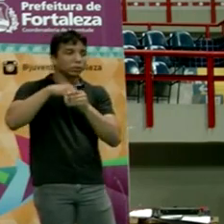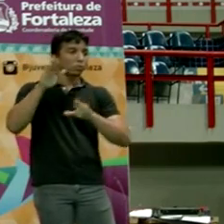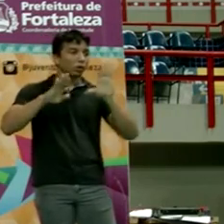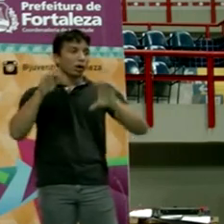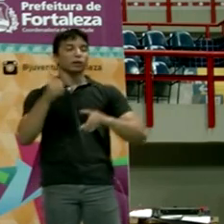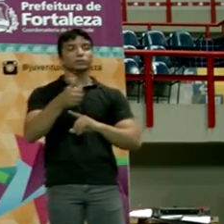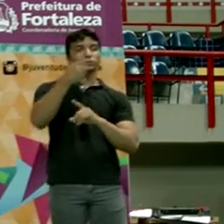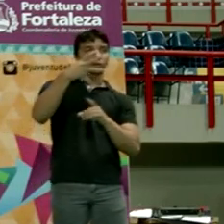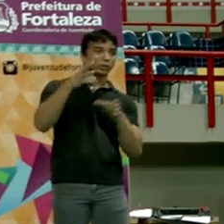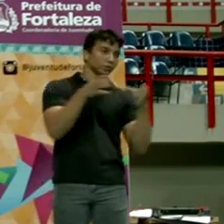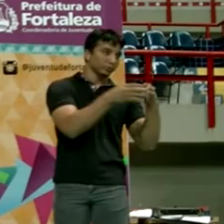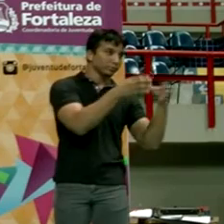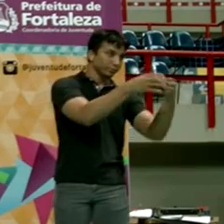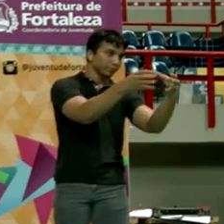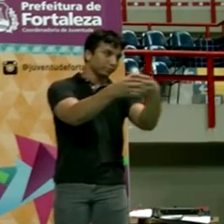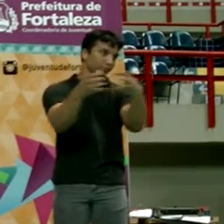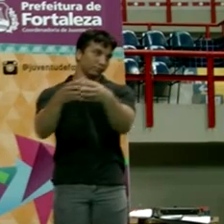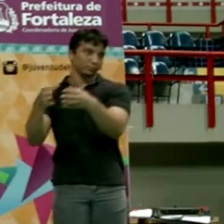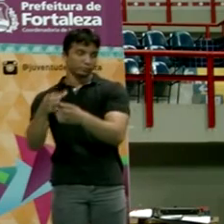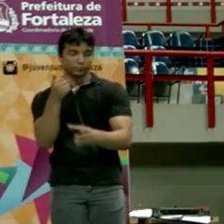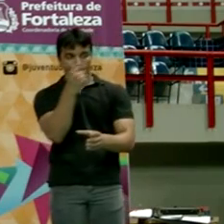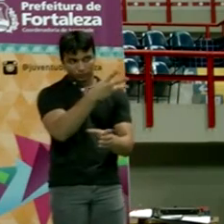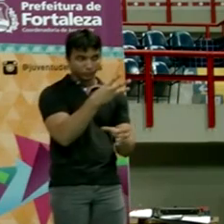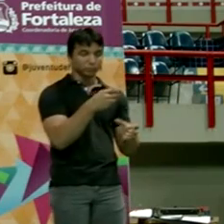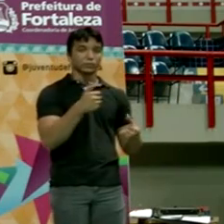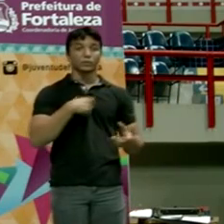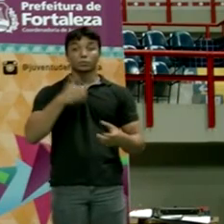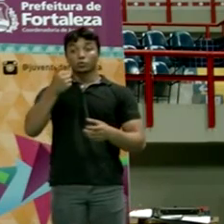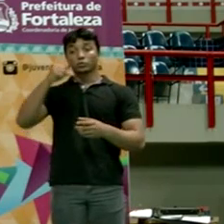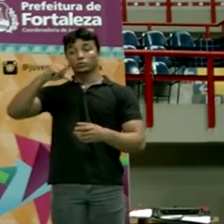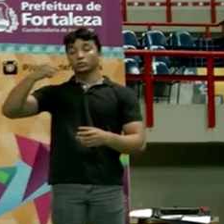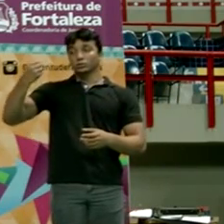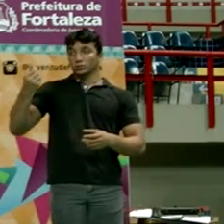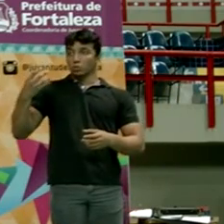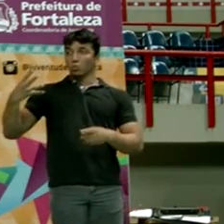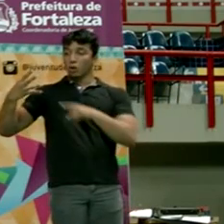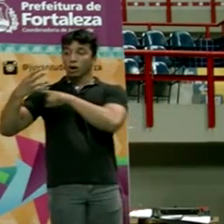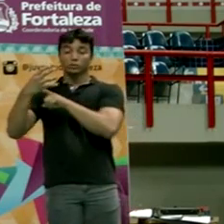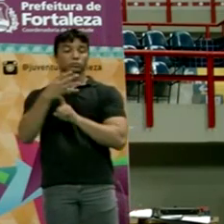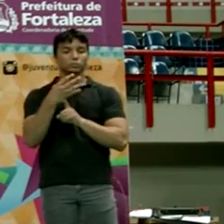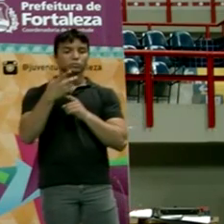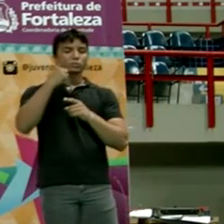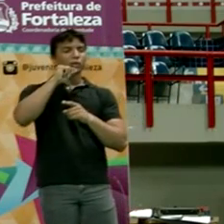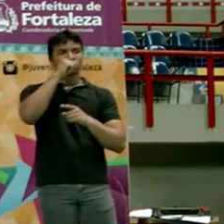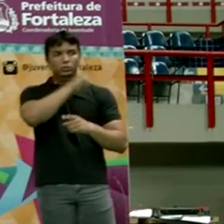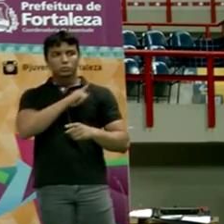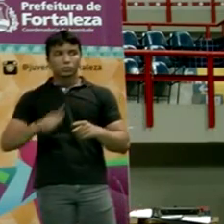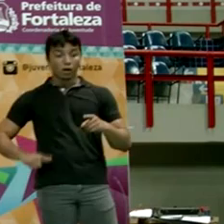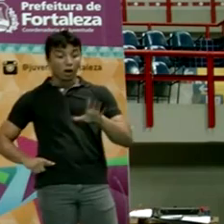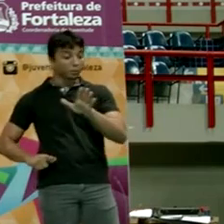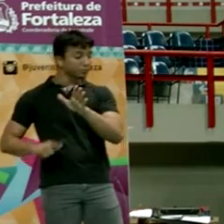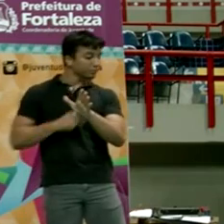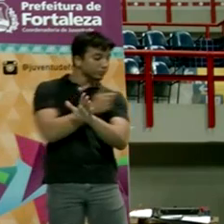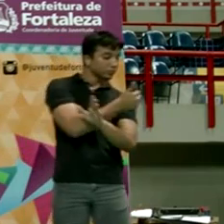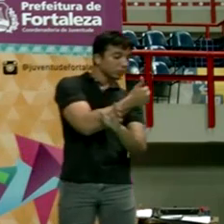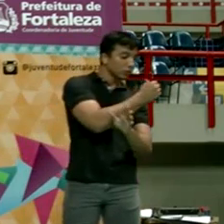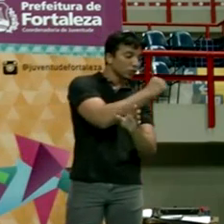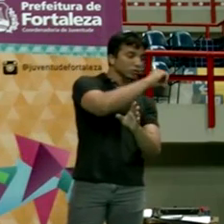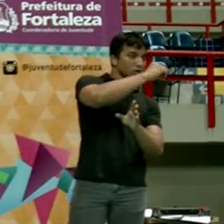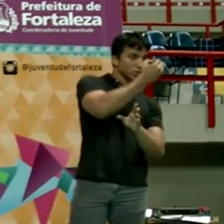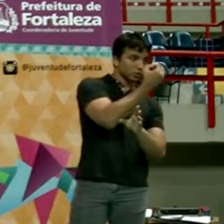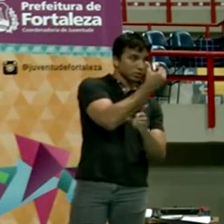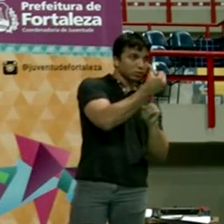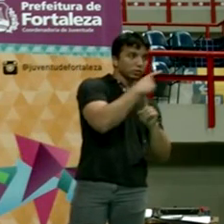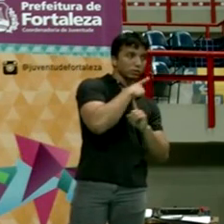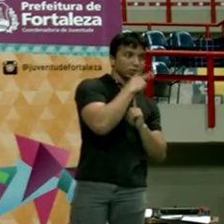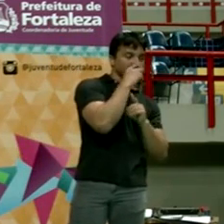13 partidos. Em 64, quem governava o Brasil? É bom lembrar que em 60 houve eleições.